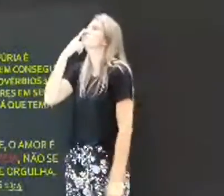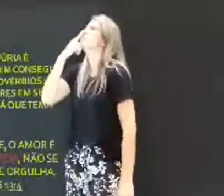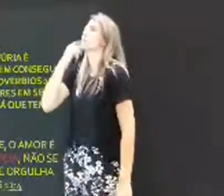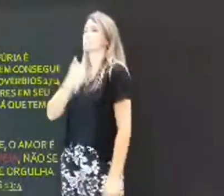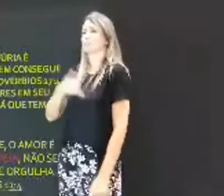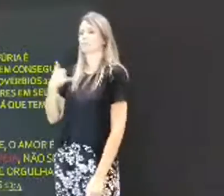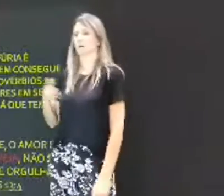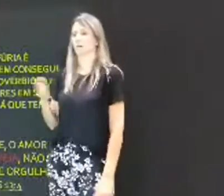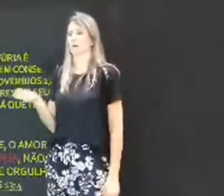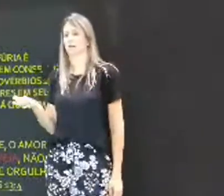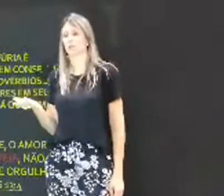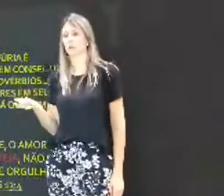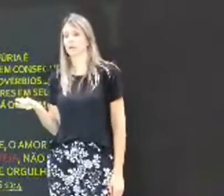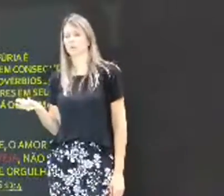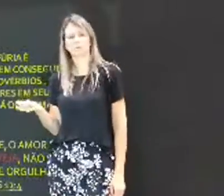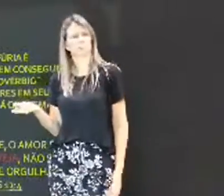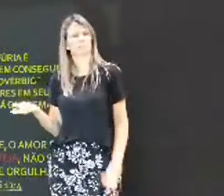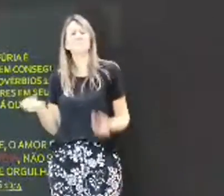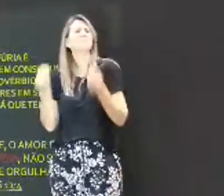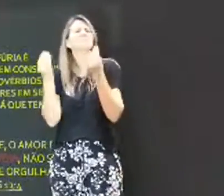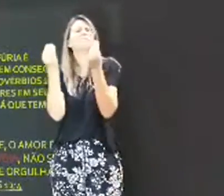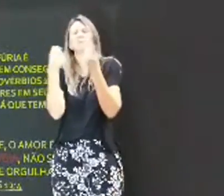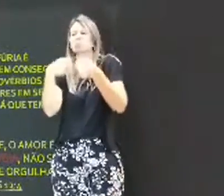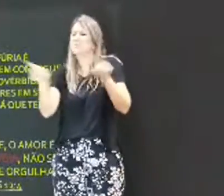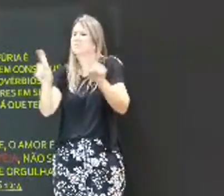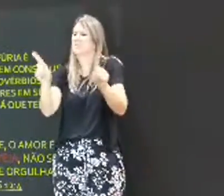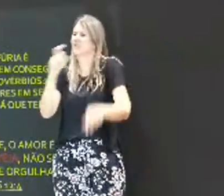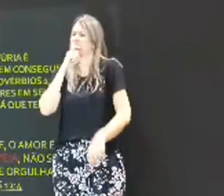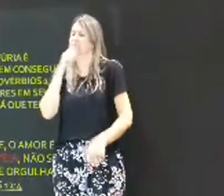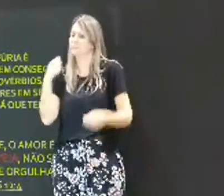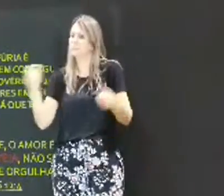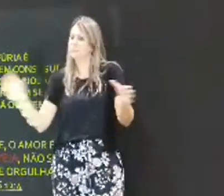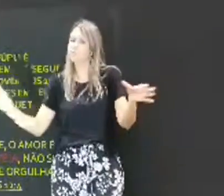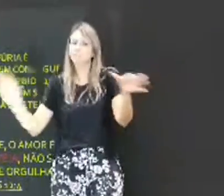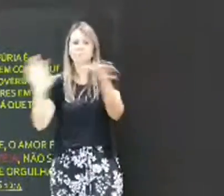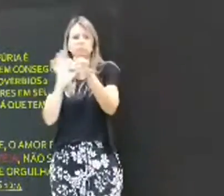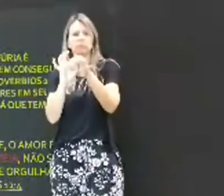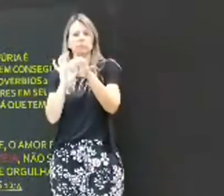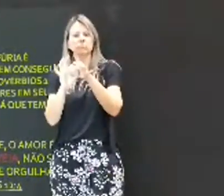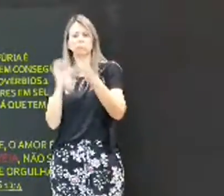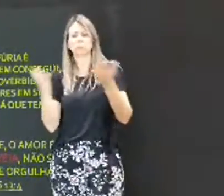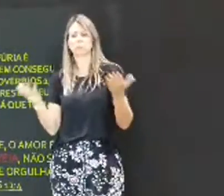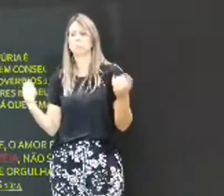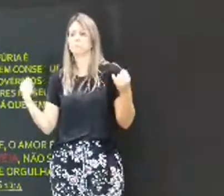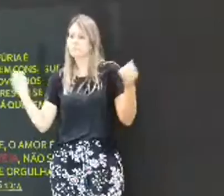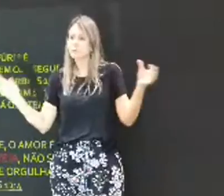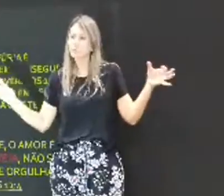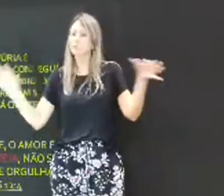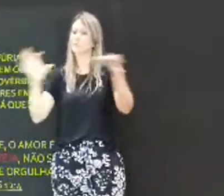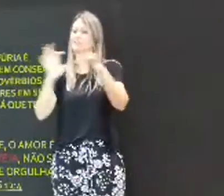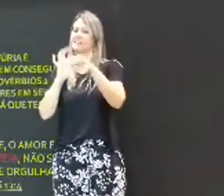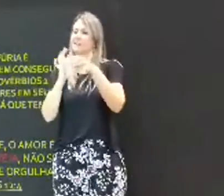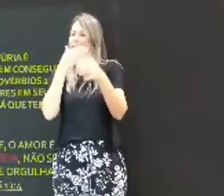pai amava o filho. Mas como? Isso não precisa ter inveja, precisamos ser unidos. Nós precisamos